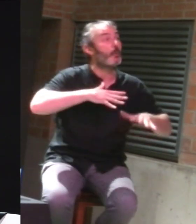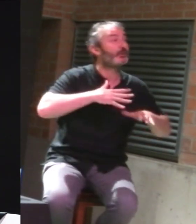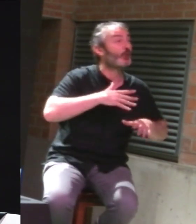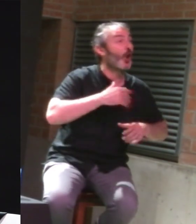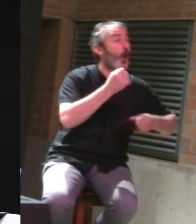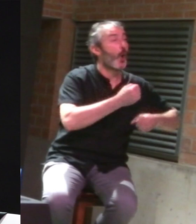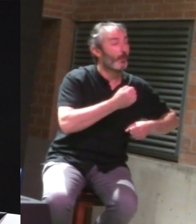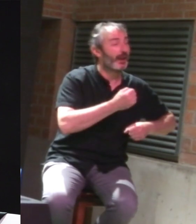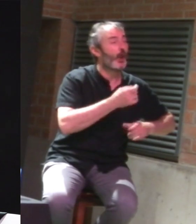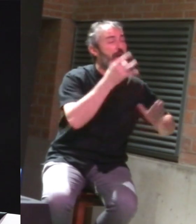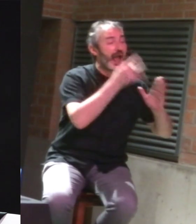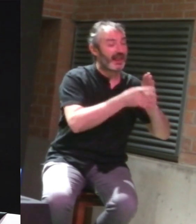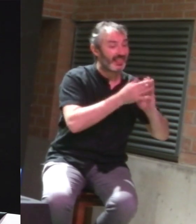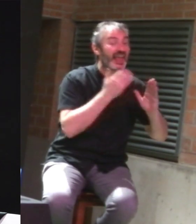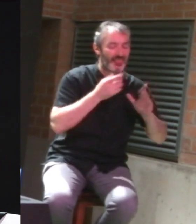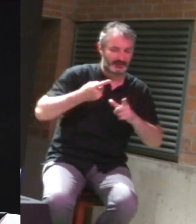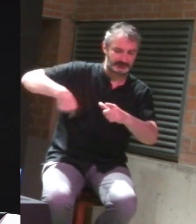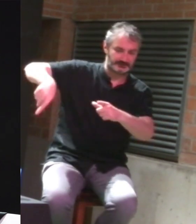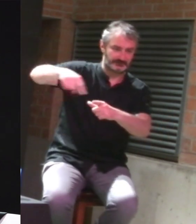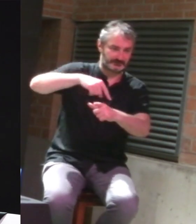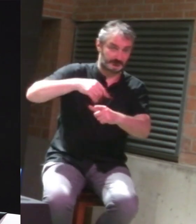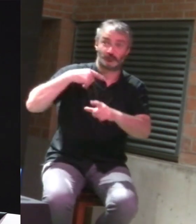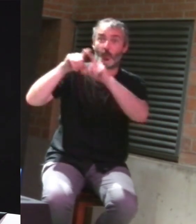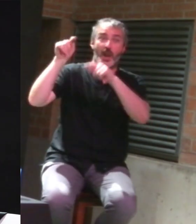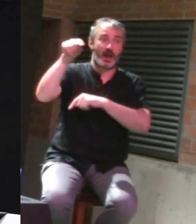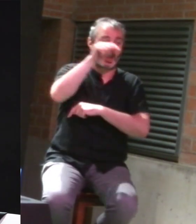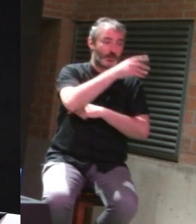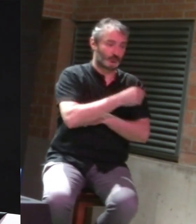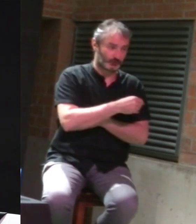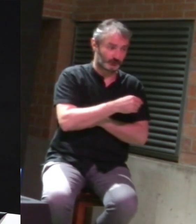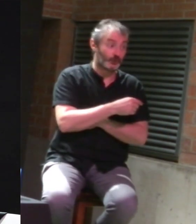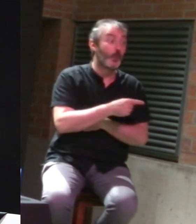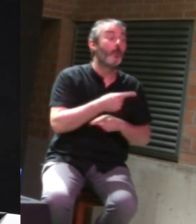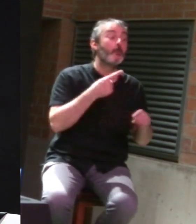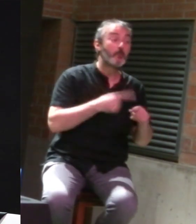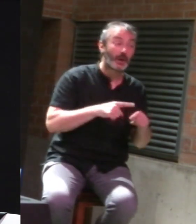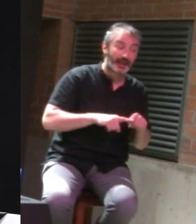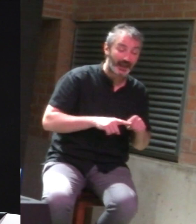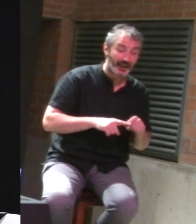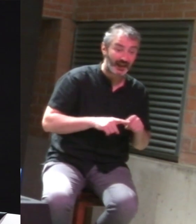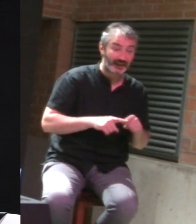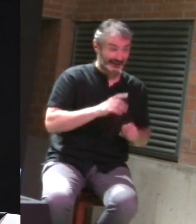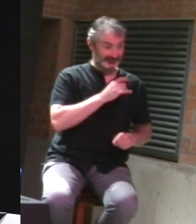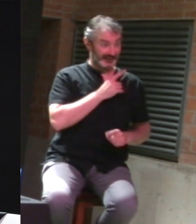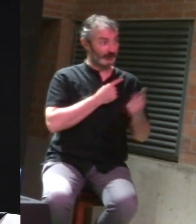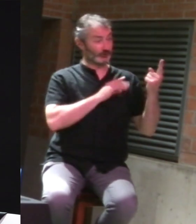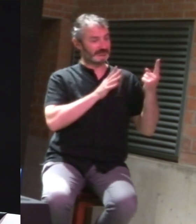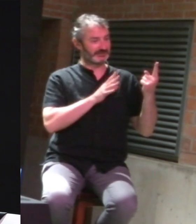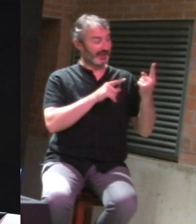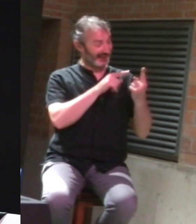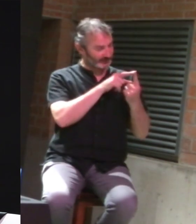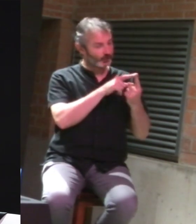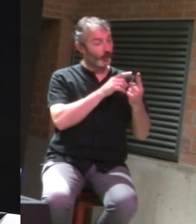obrer en qualitat va ser gràcies a aquesta gent. Fixeu-vos bé, perquè no només era un sindicat, era un